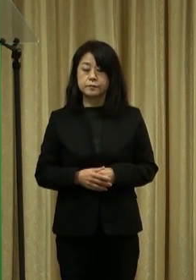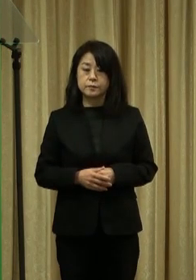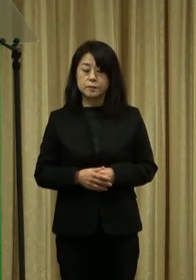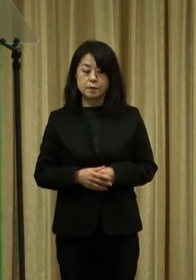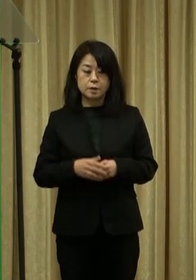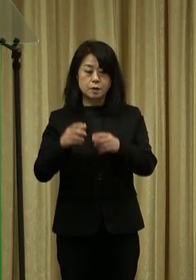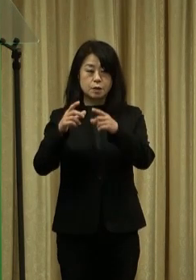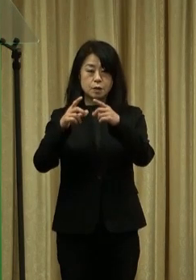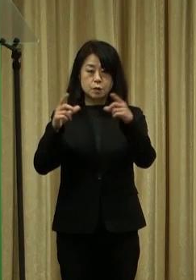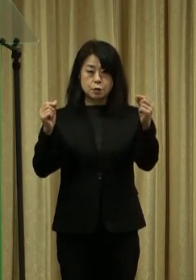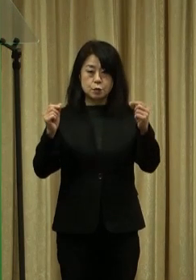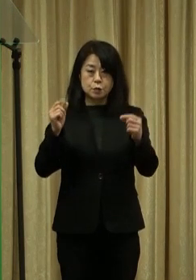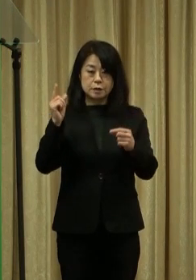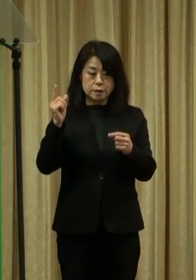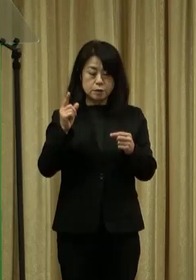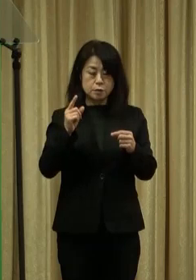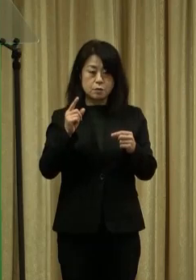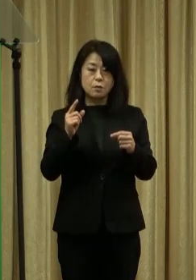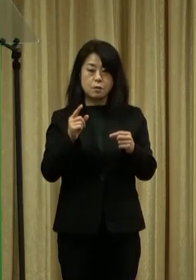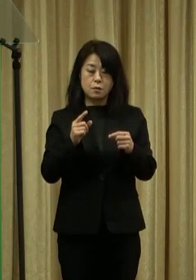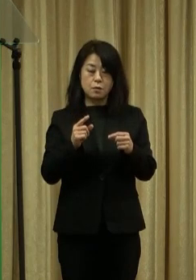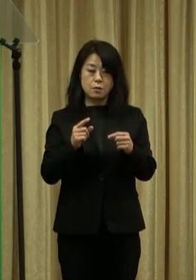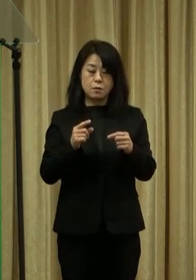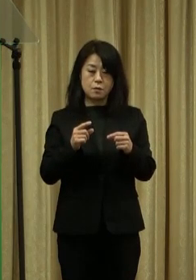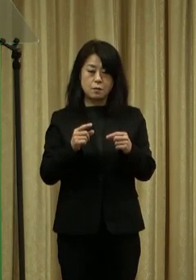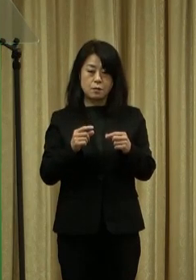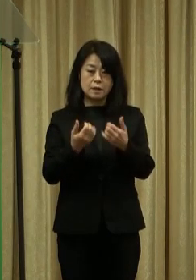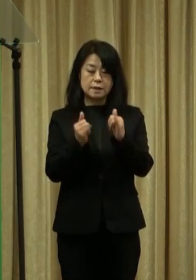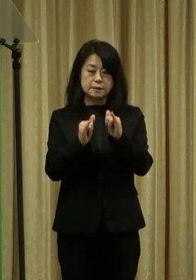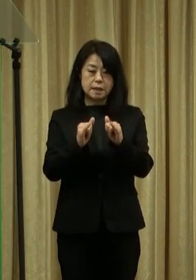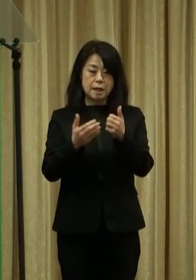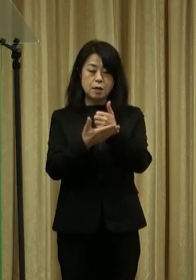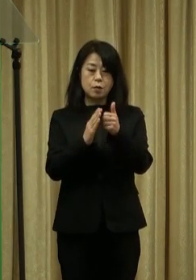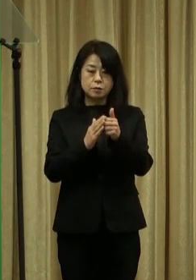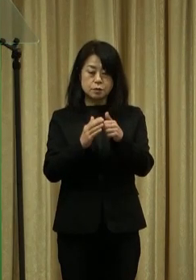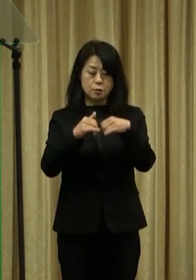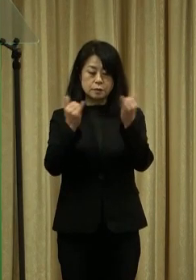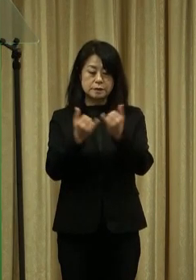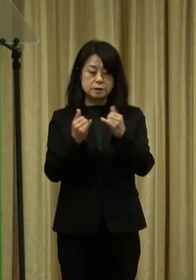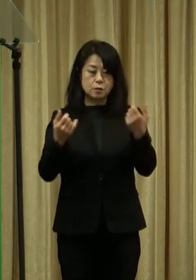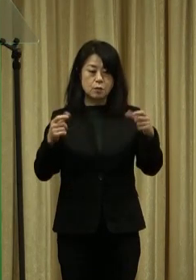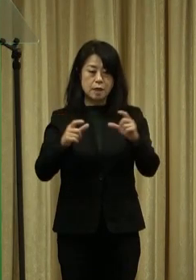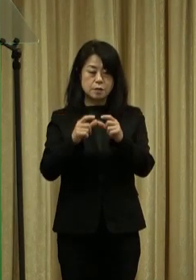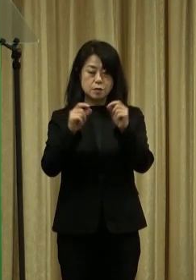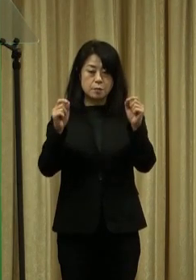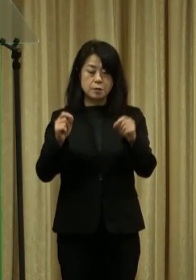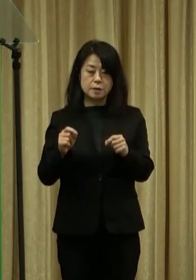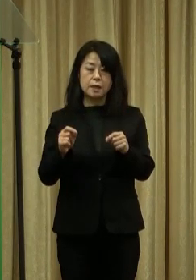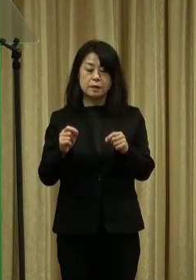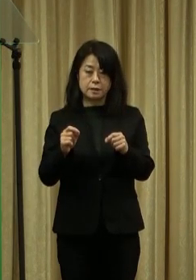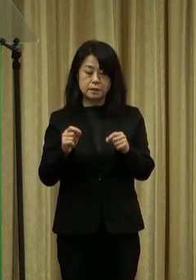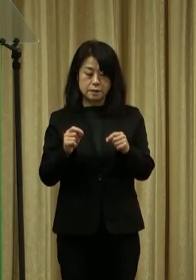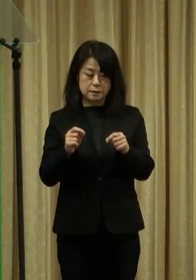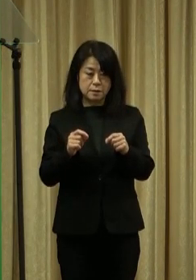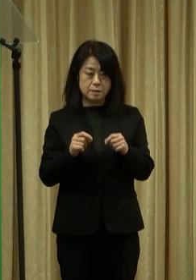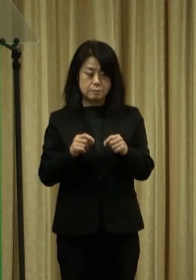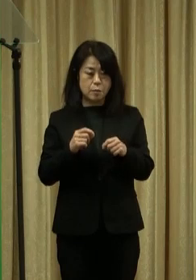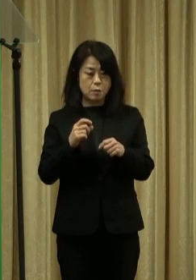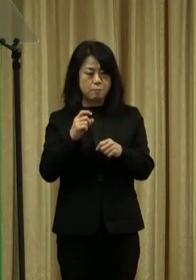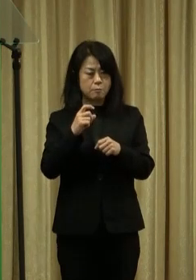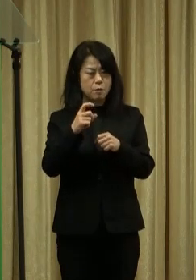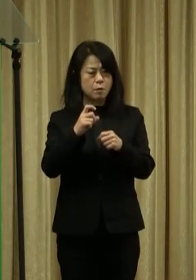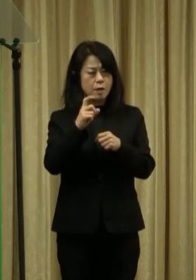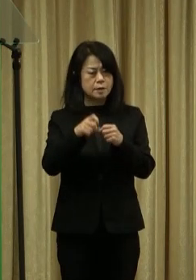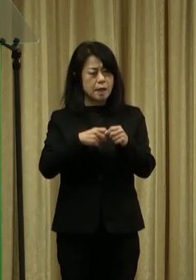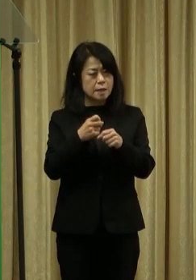国の国立社会保障人口問題研究所が、日本の人口減少を予測してからもう何十年経つわけであります